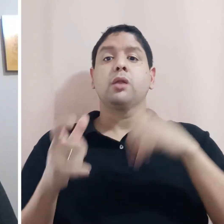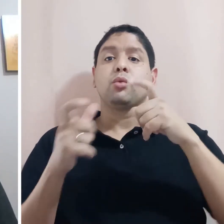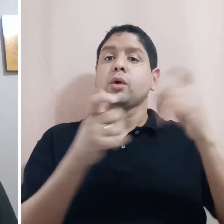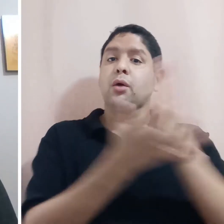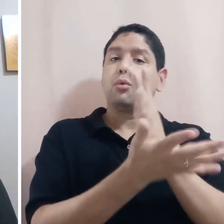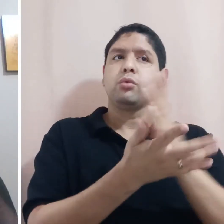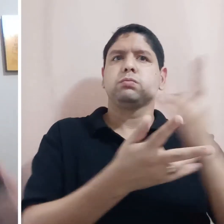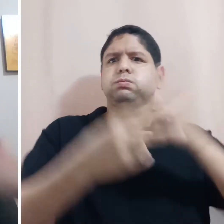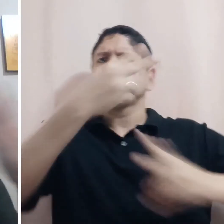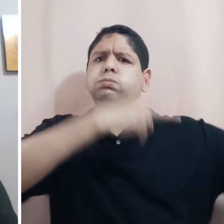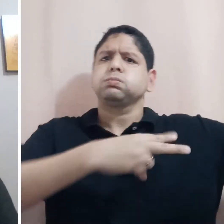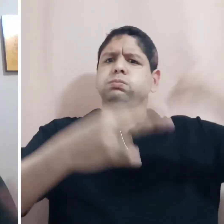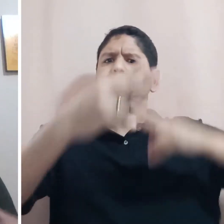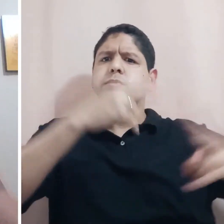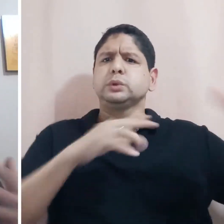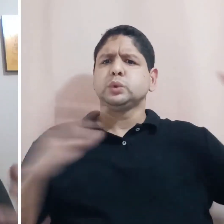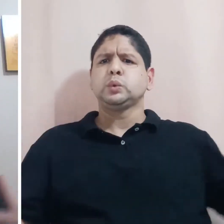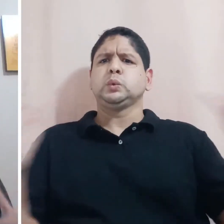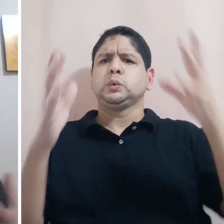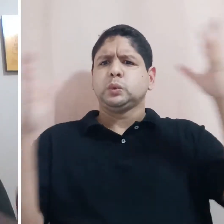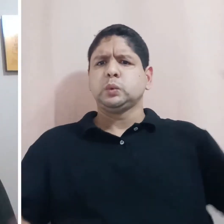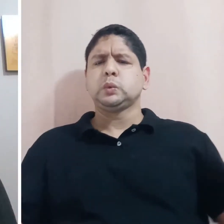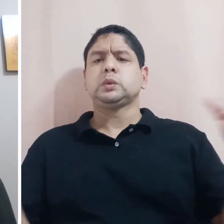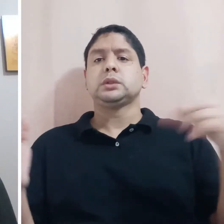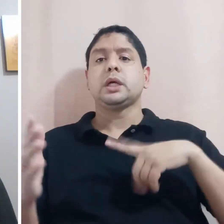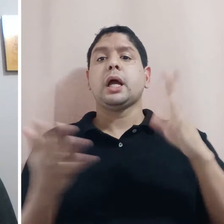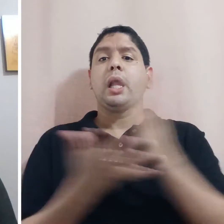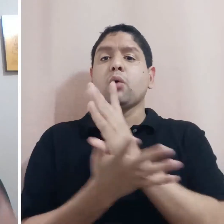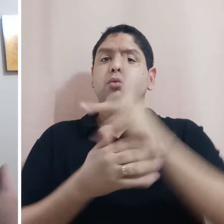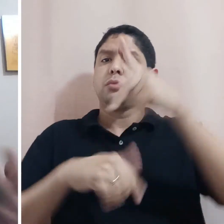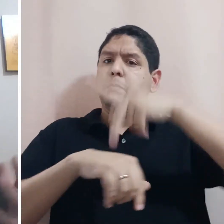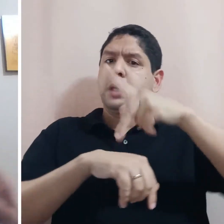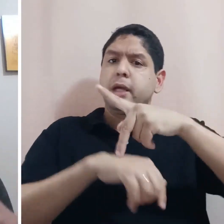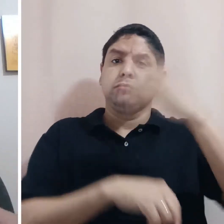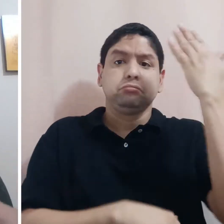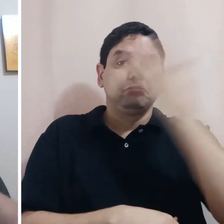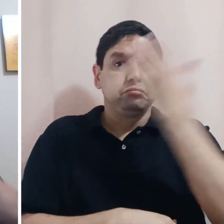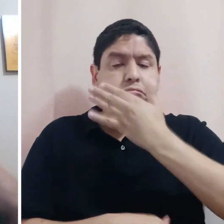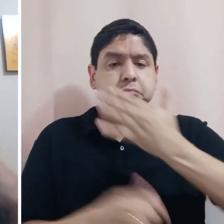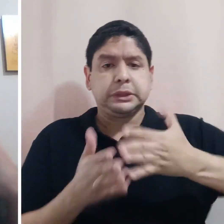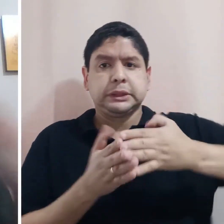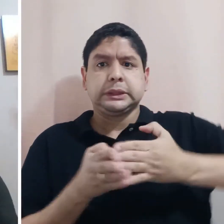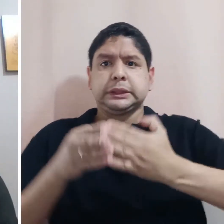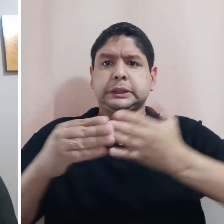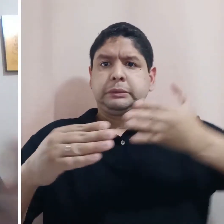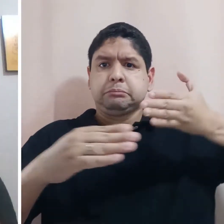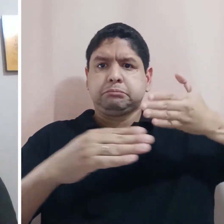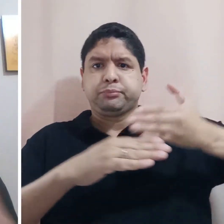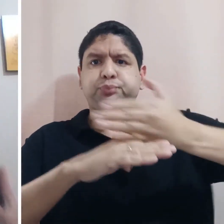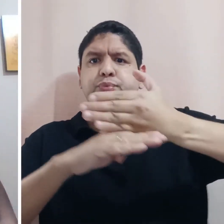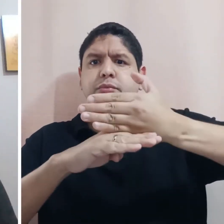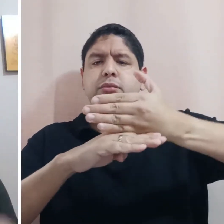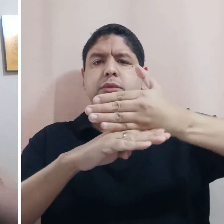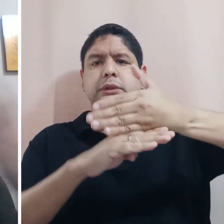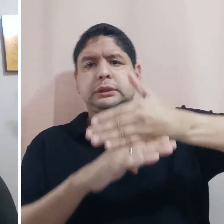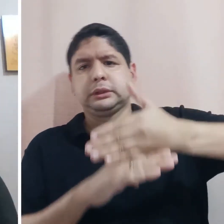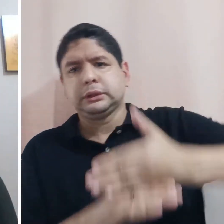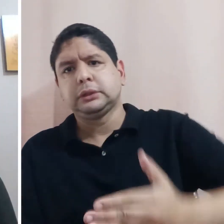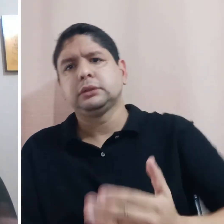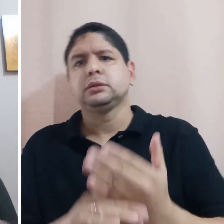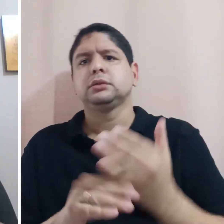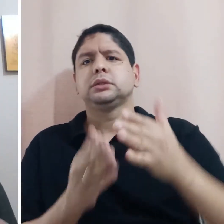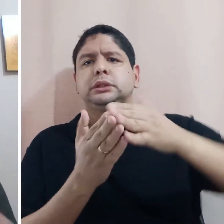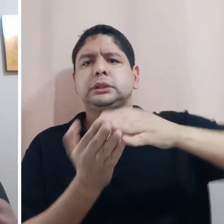os litorais, e fora de controle, muitas vezes eles acabavam encontrando recifes, se chocando com recifes